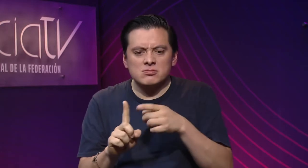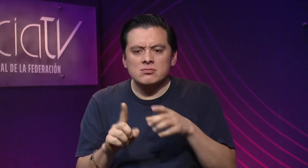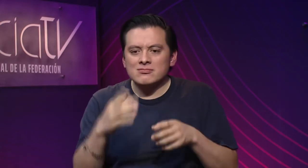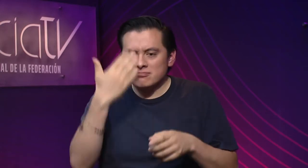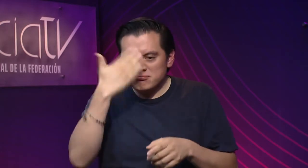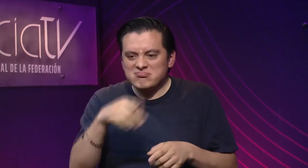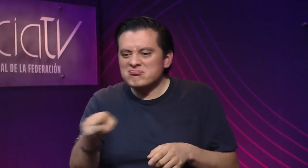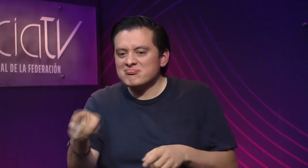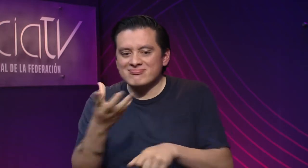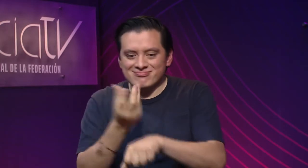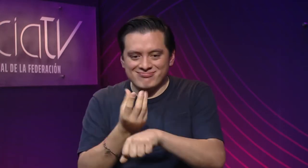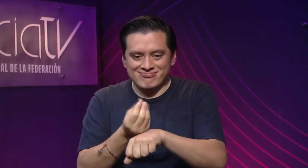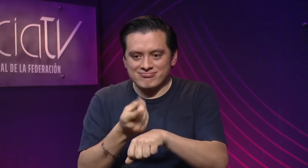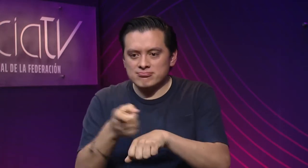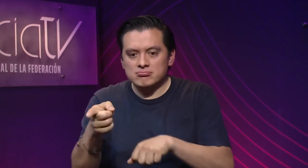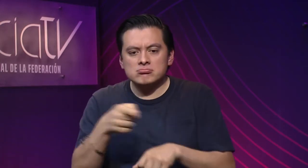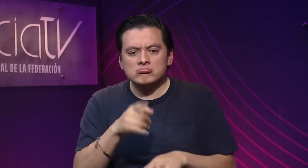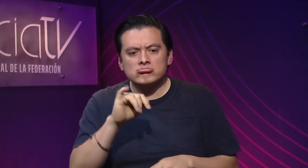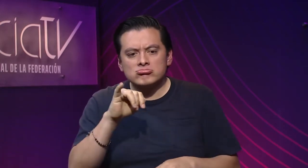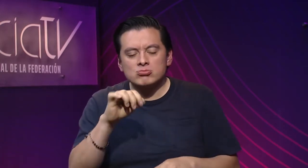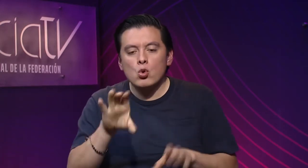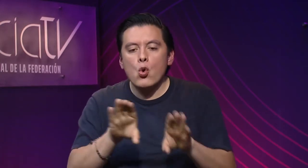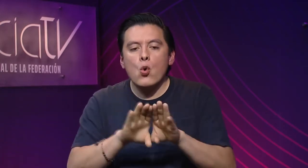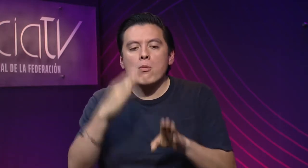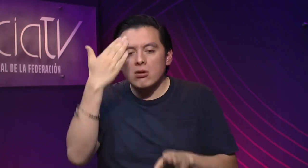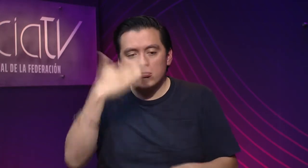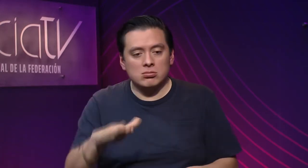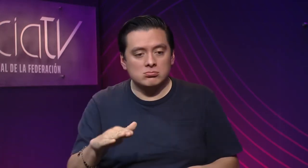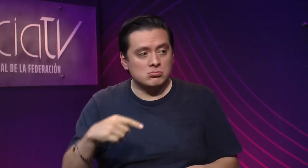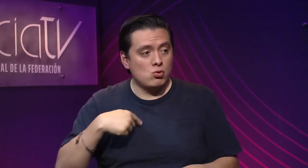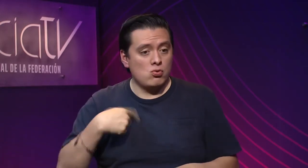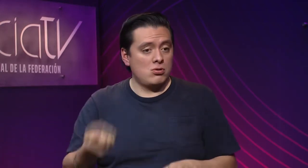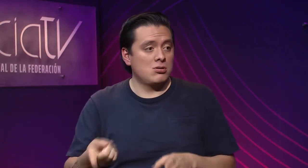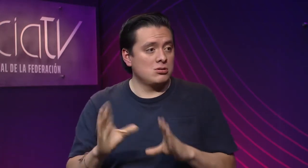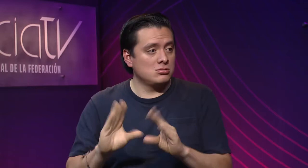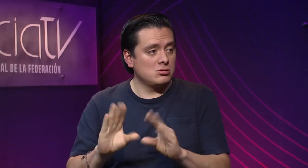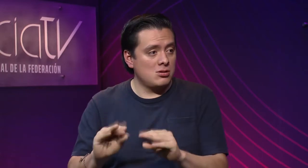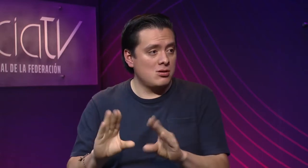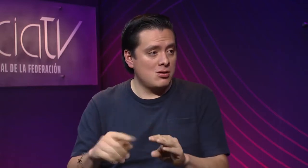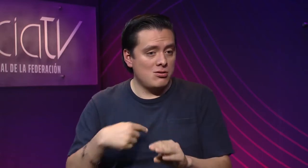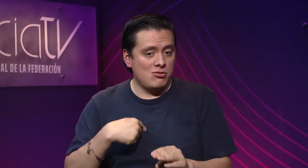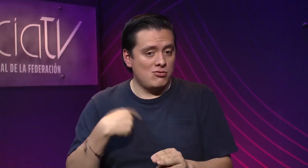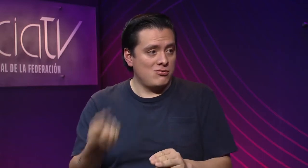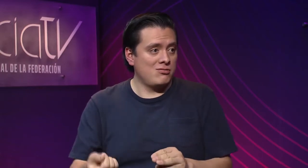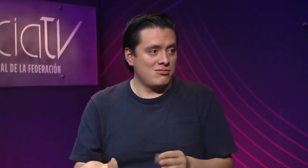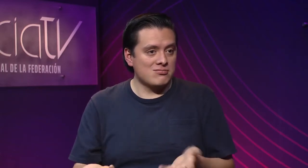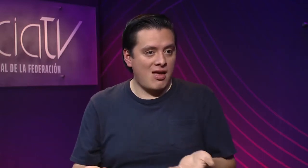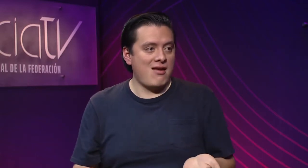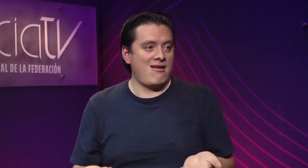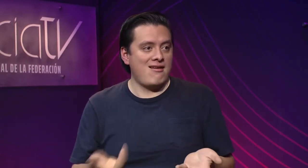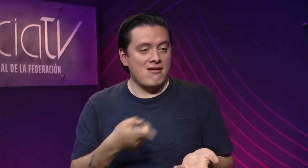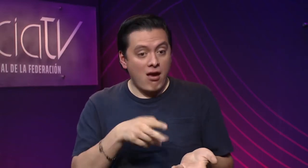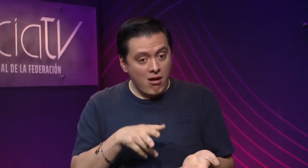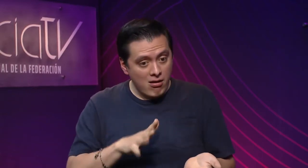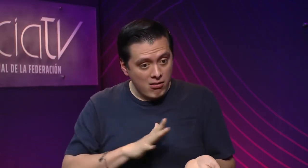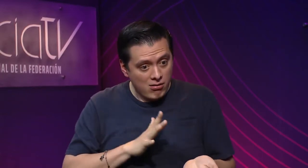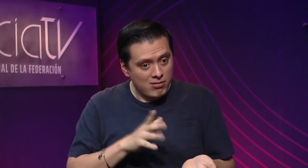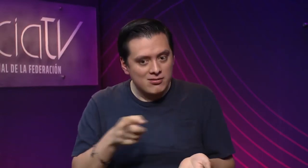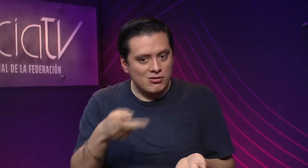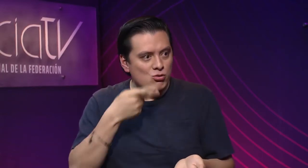porque eres sordo y no sé qué. Y yo le dije, a ver, espérate, a ver, ven. le hablé a un compañero oyente, le dije, ¿tú sabes hacer tal cosa? Y